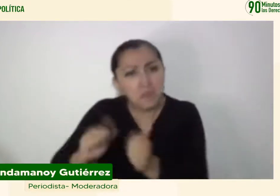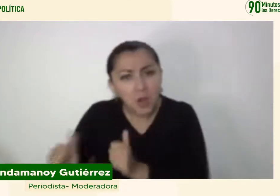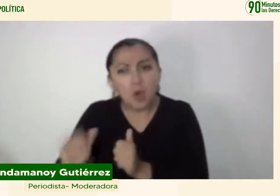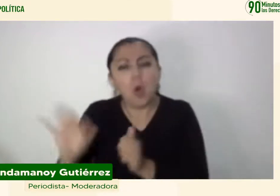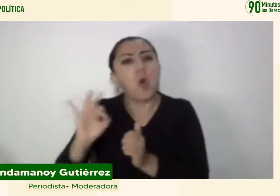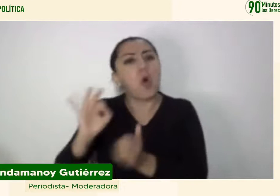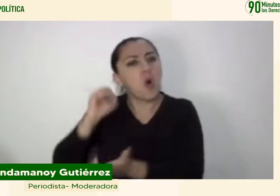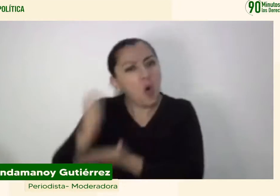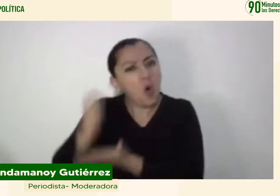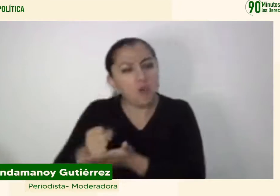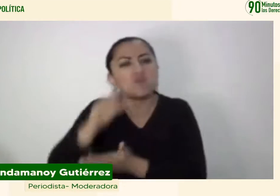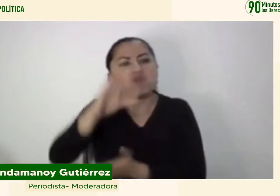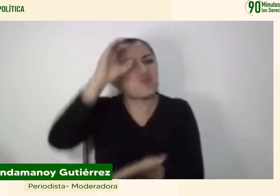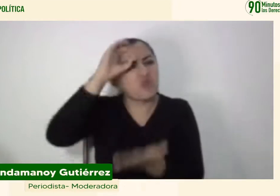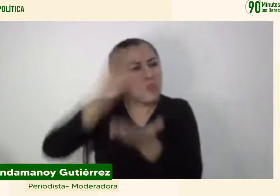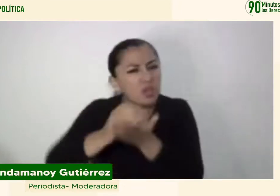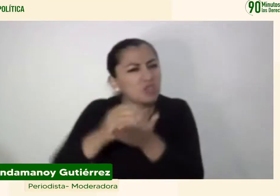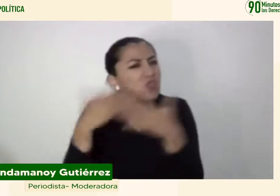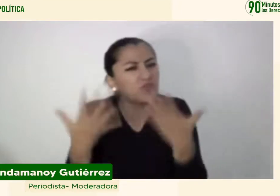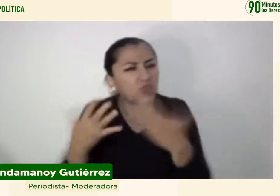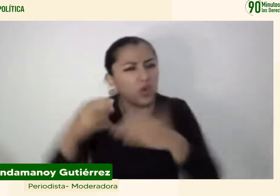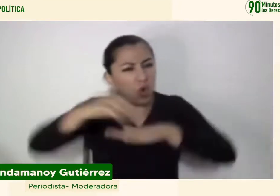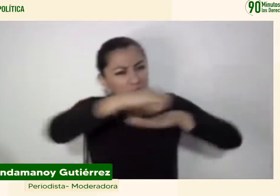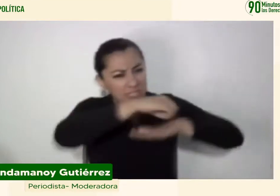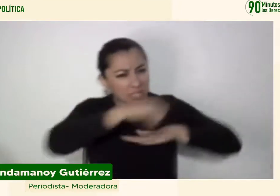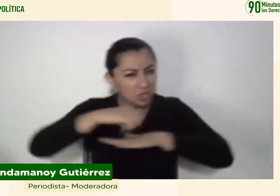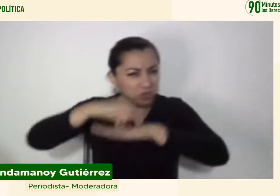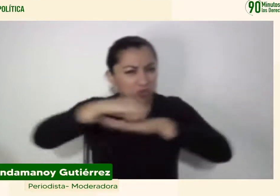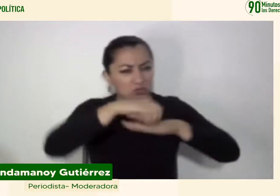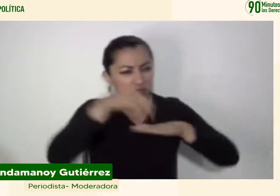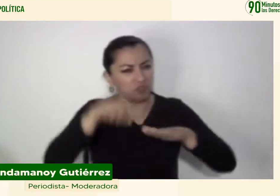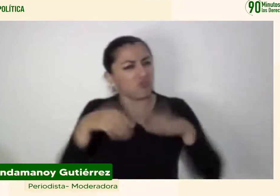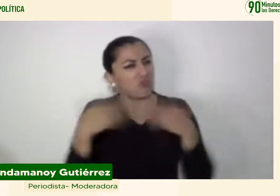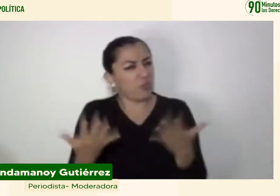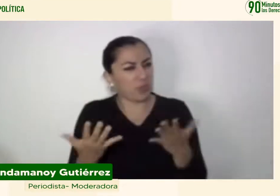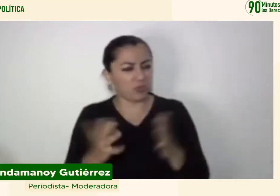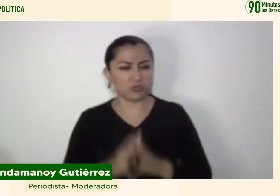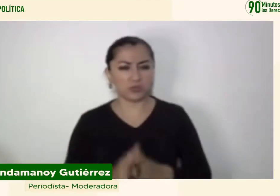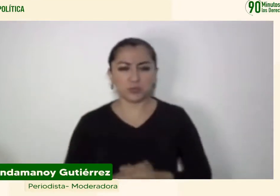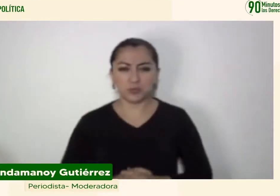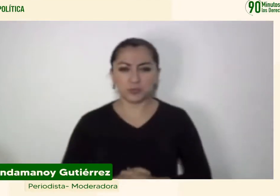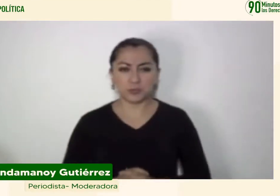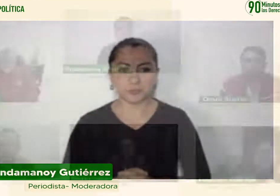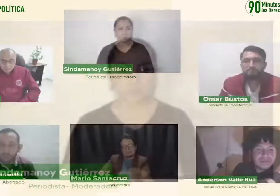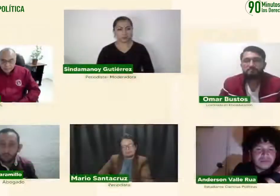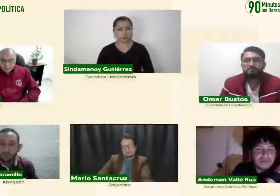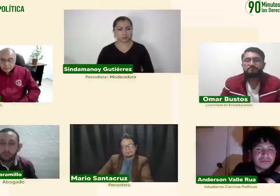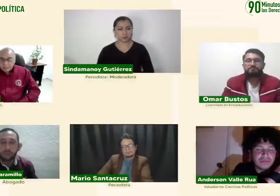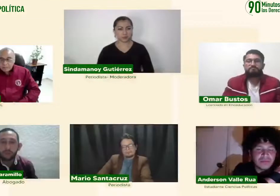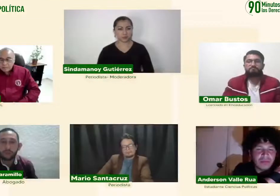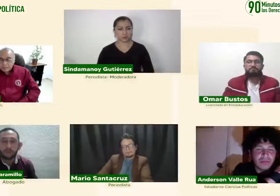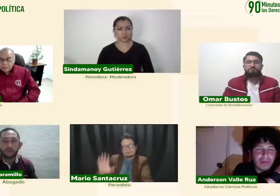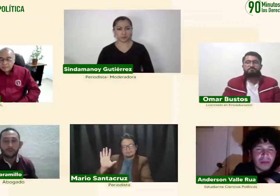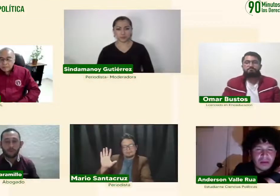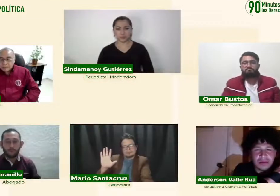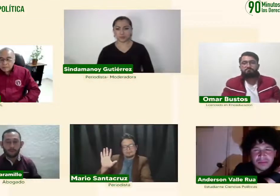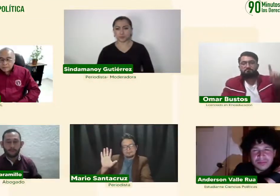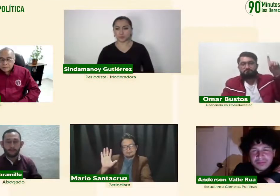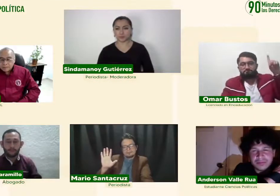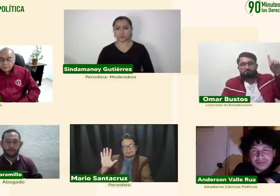para que sus integrantes voten a favor de alguien entonces como hacen las organizaciones frente a este